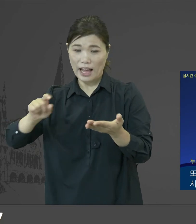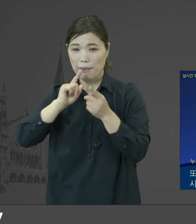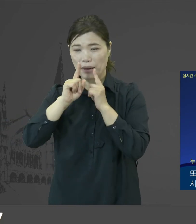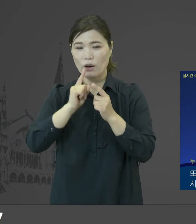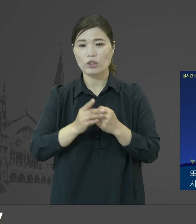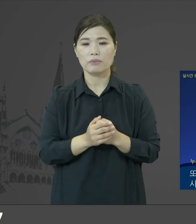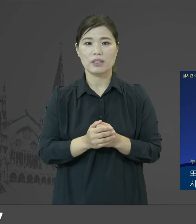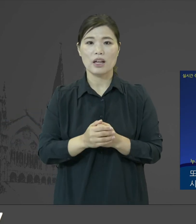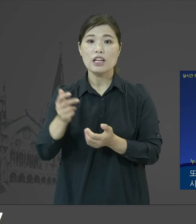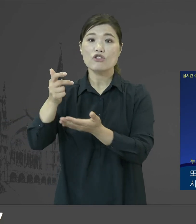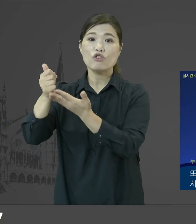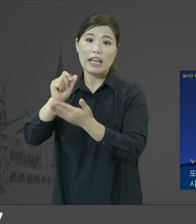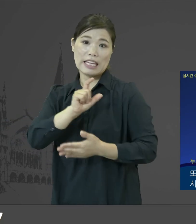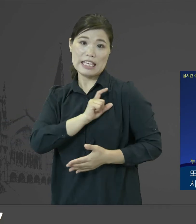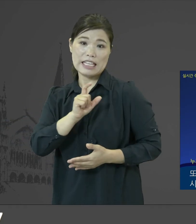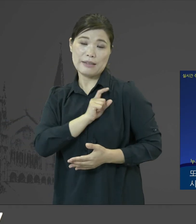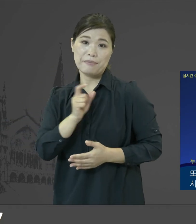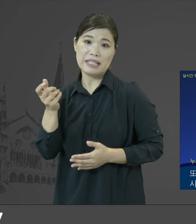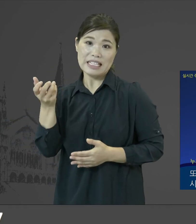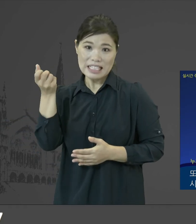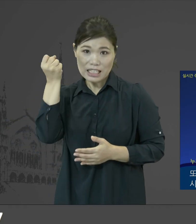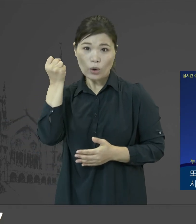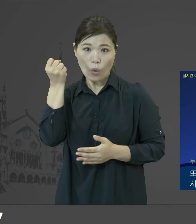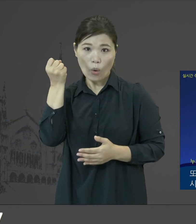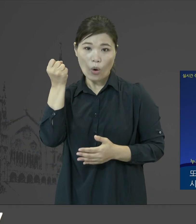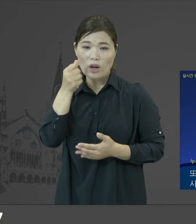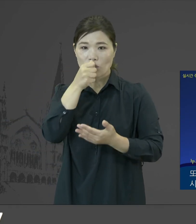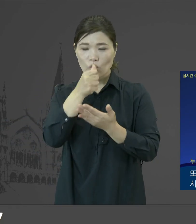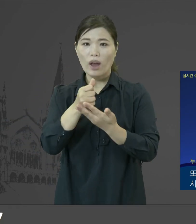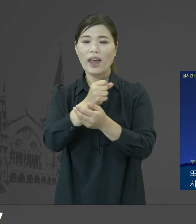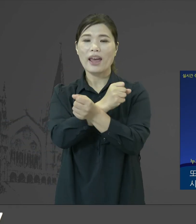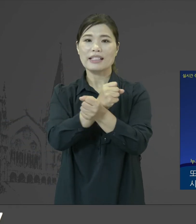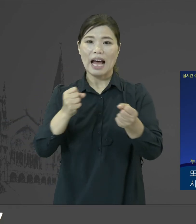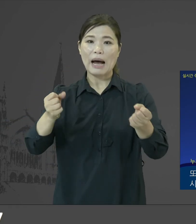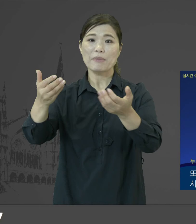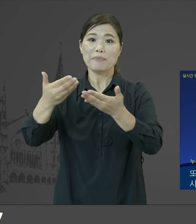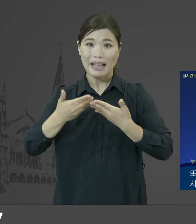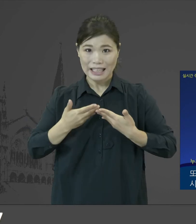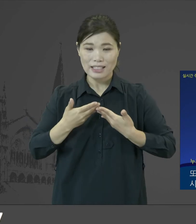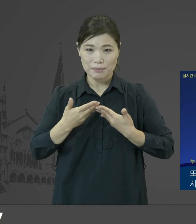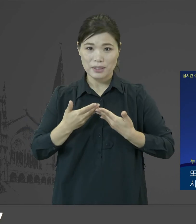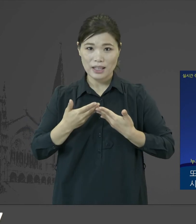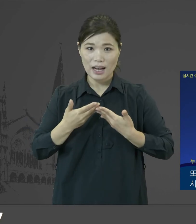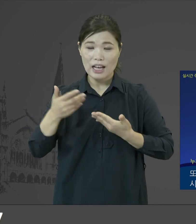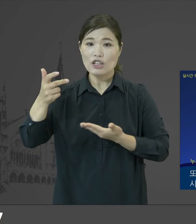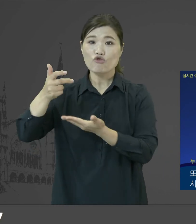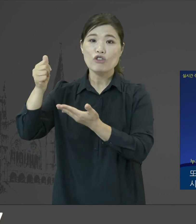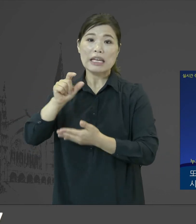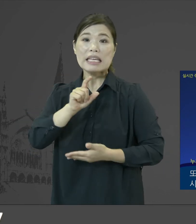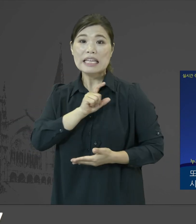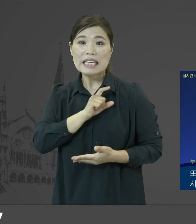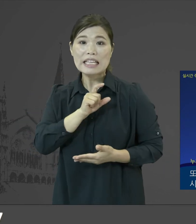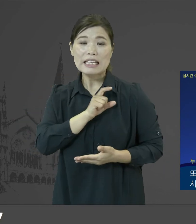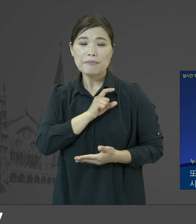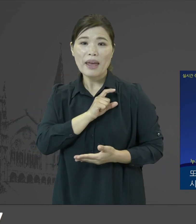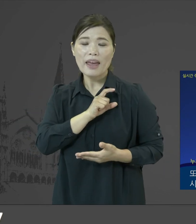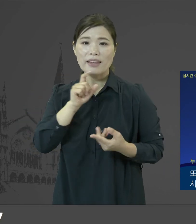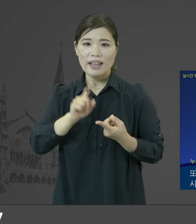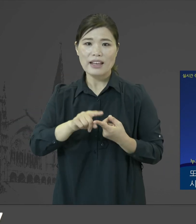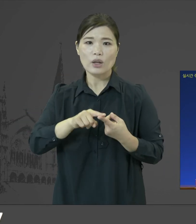이름으로 죄사함을 받는데, 그의 이름으로 죄사함을 받은 사람은 그의 이름을 다른 사람에게 전해야